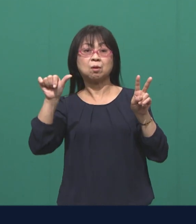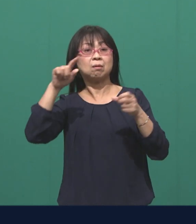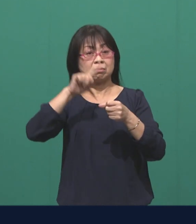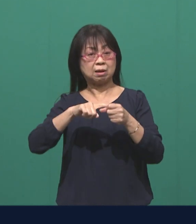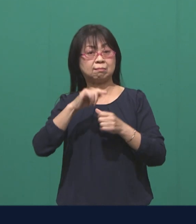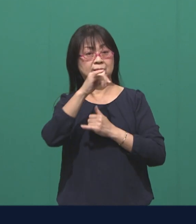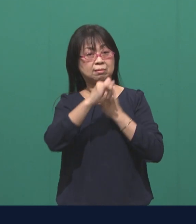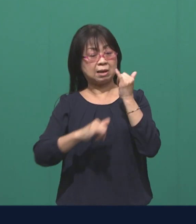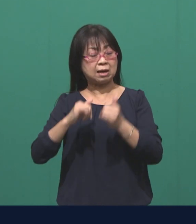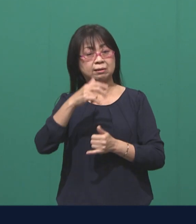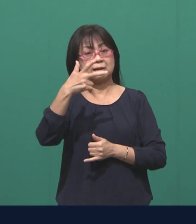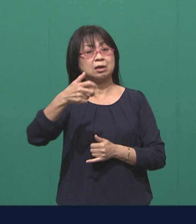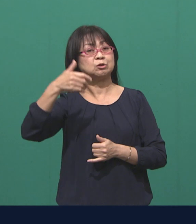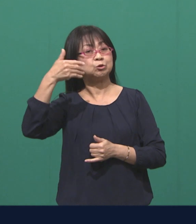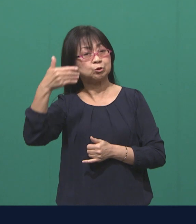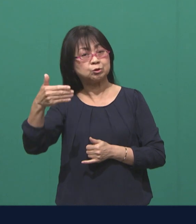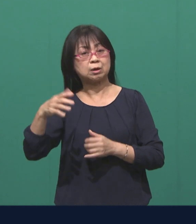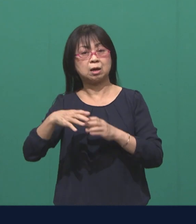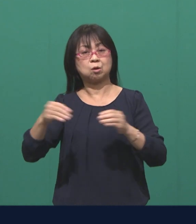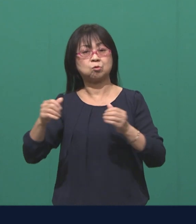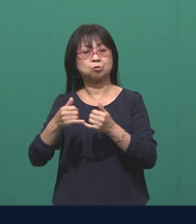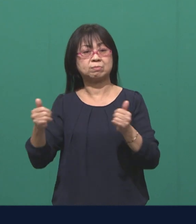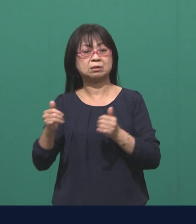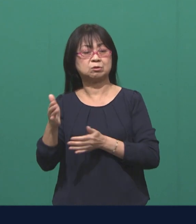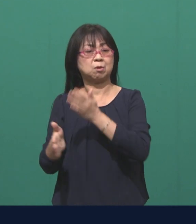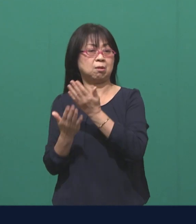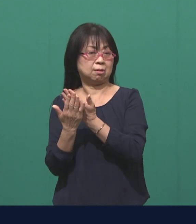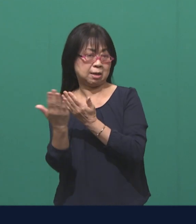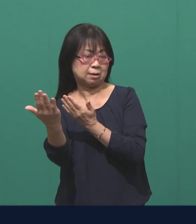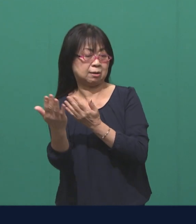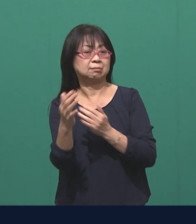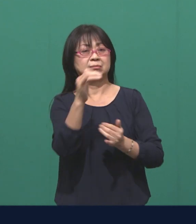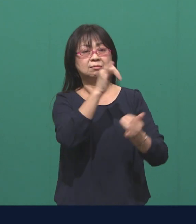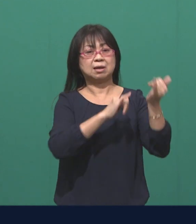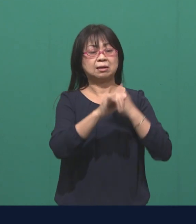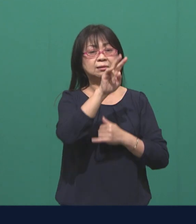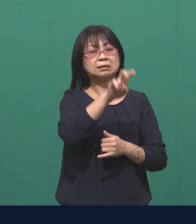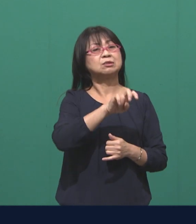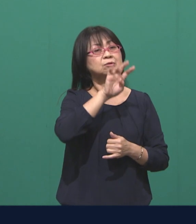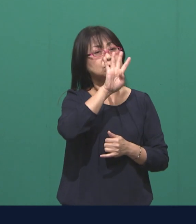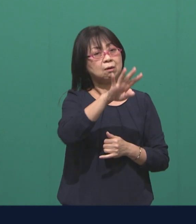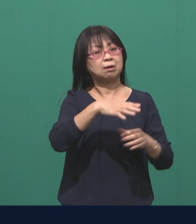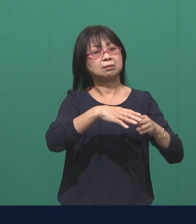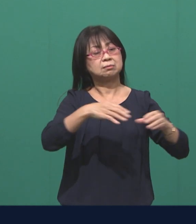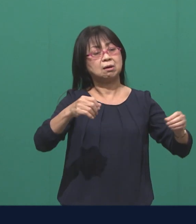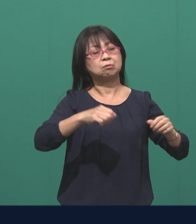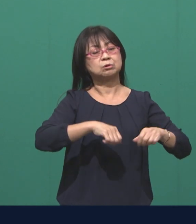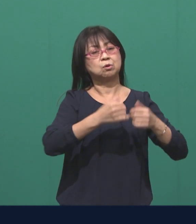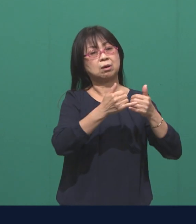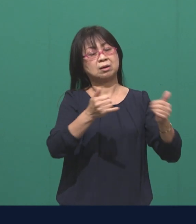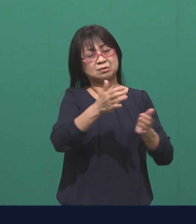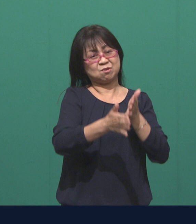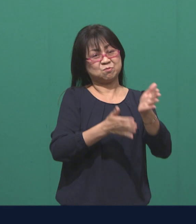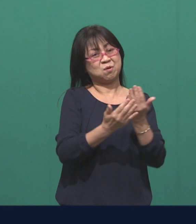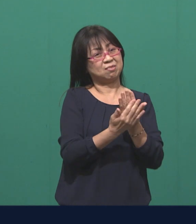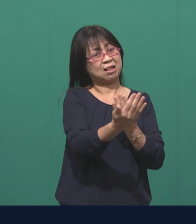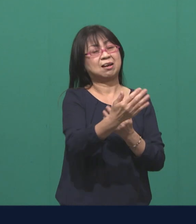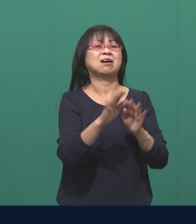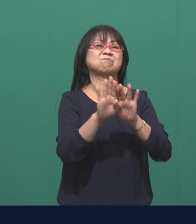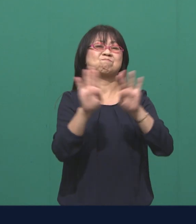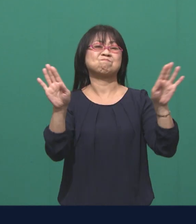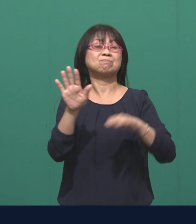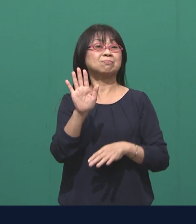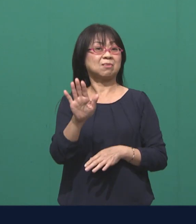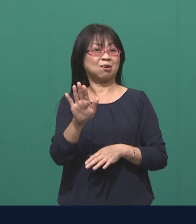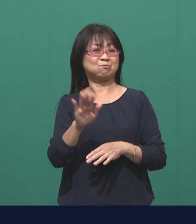2025年に第79回国民スポーツ大会、第24回全国障害者スポーツ大会